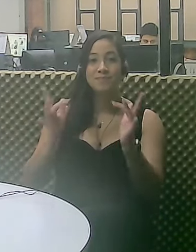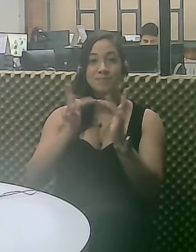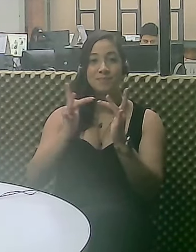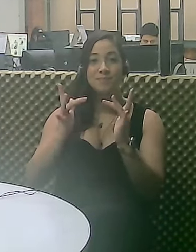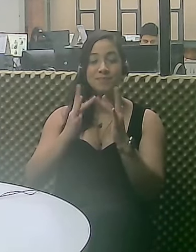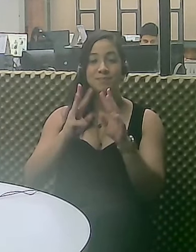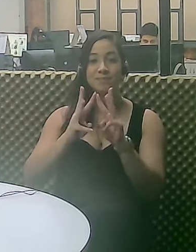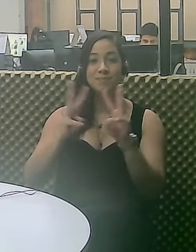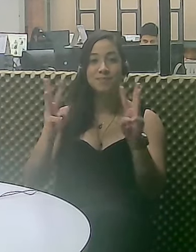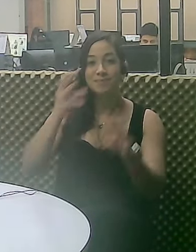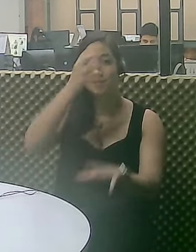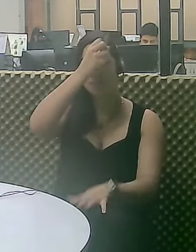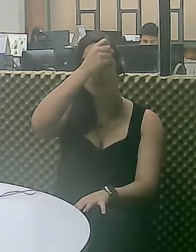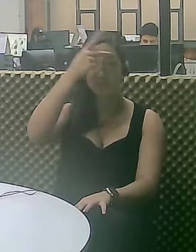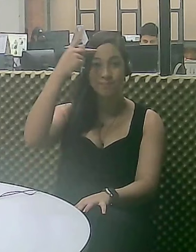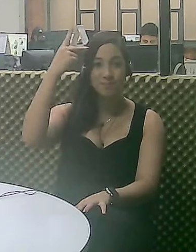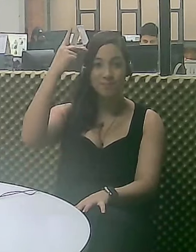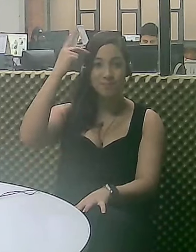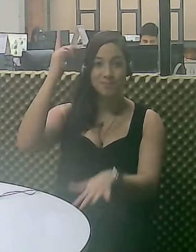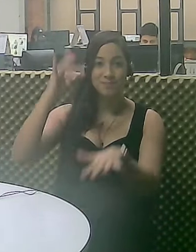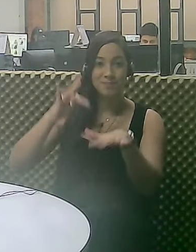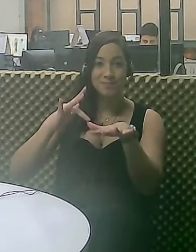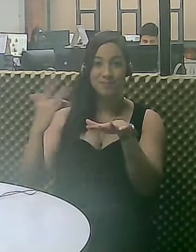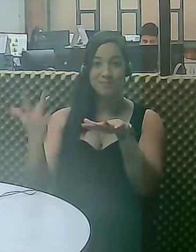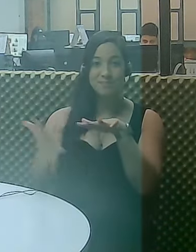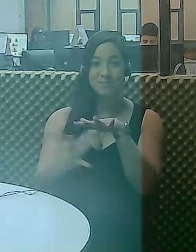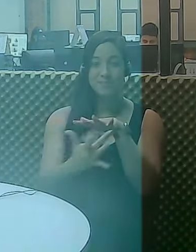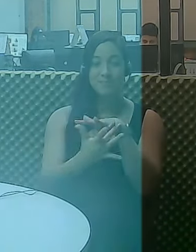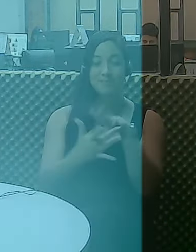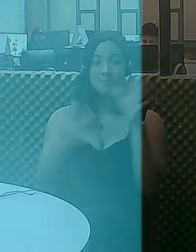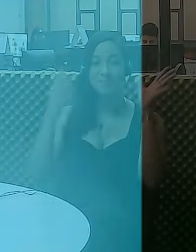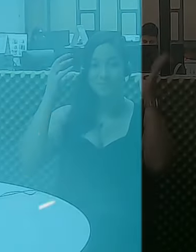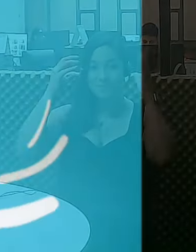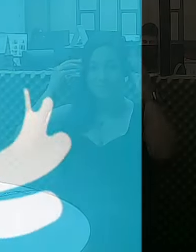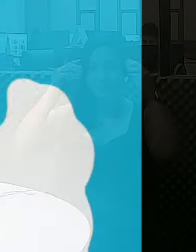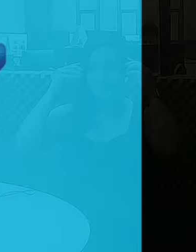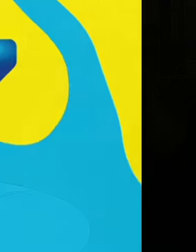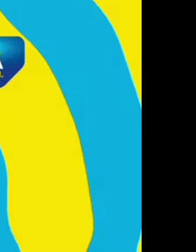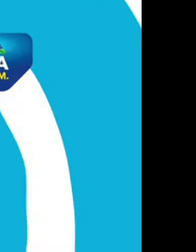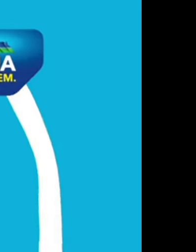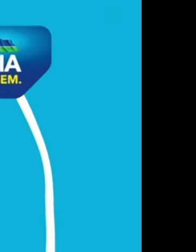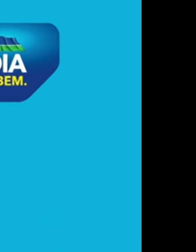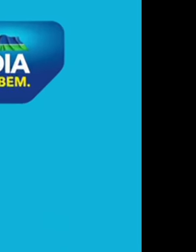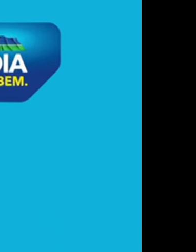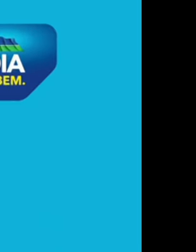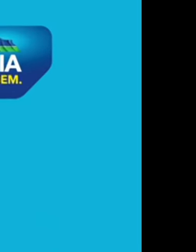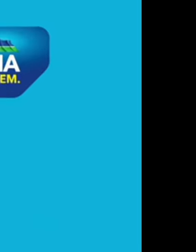Continue conosco no portal da Prefeitura e nas redes sociais.